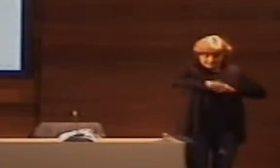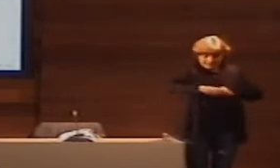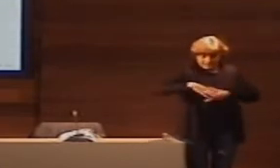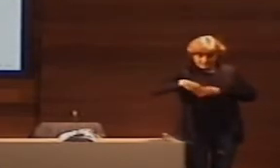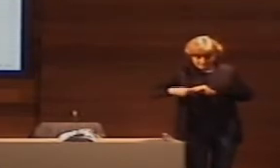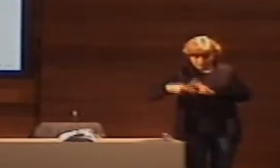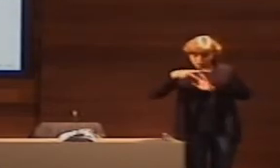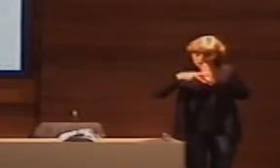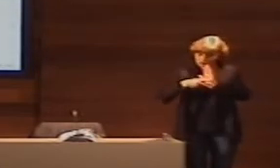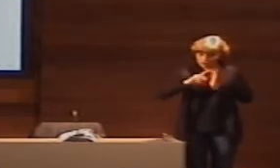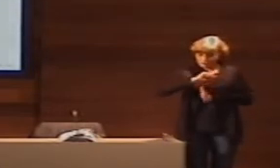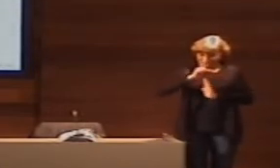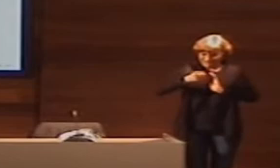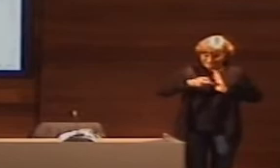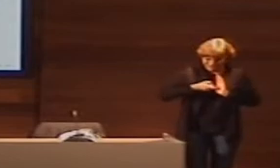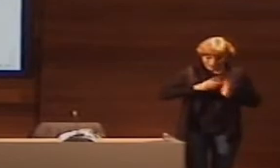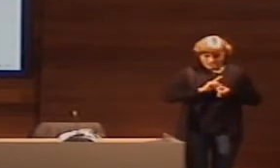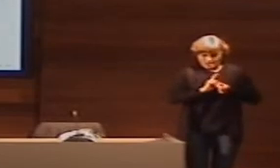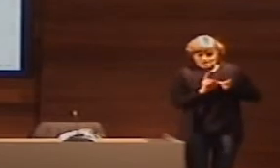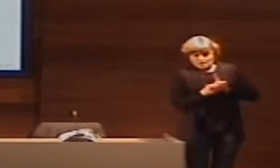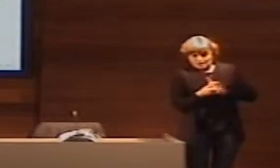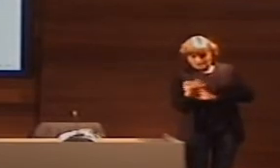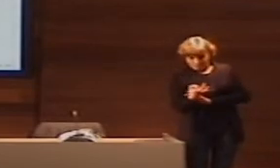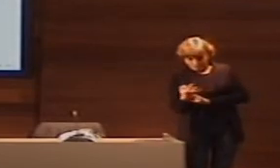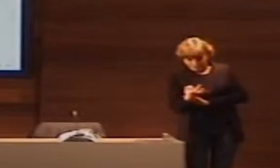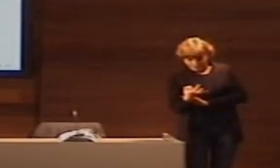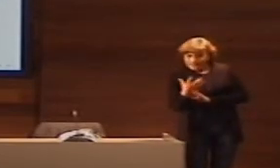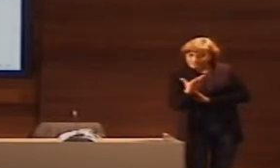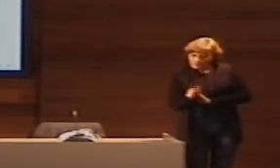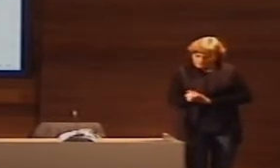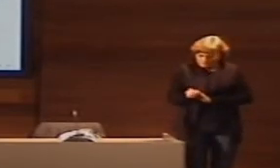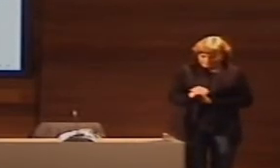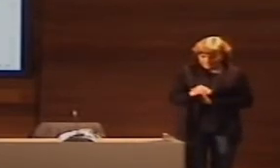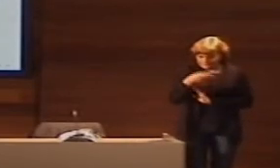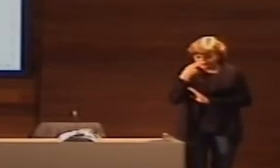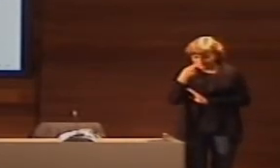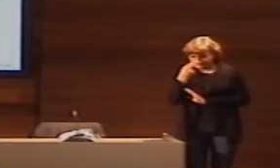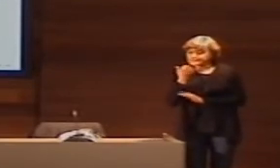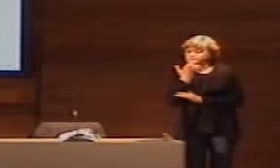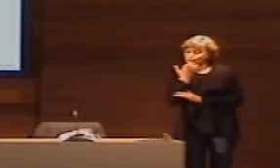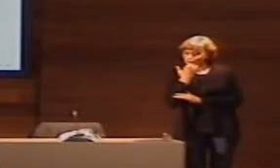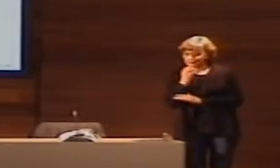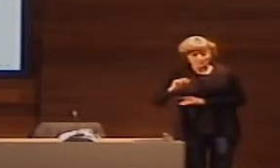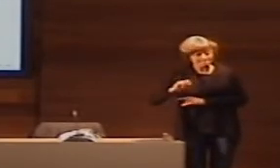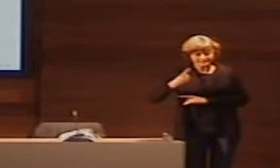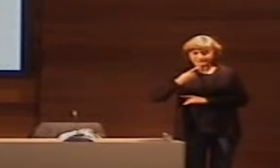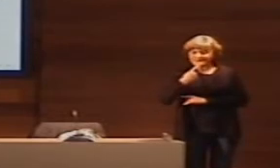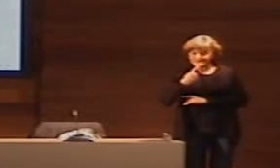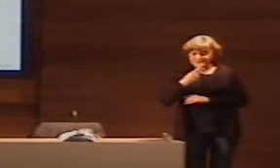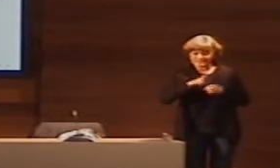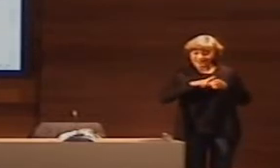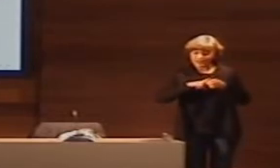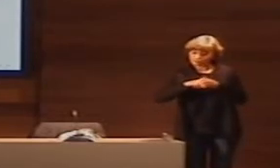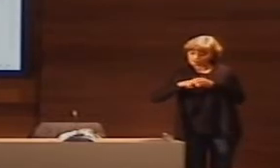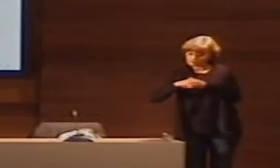española, y que también nos dice algunas cuestiones adicionales interesantes, ¿no? Por primera vez se dice que las comunidades